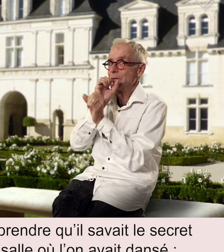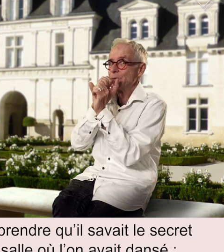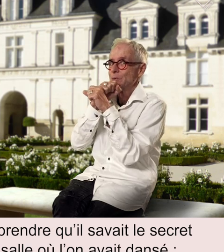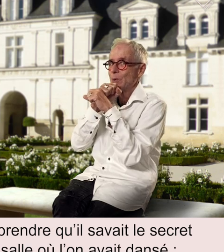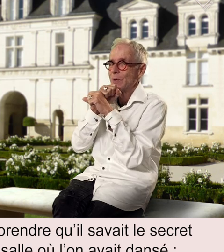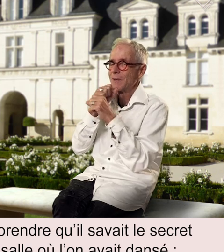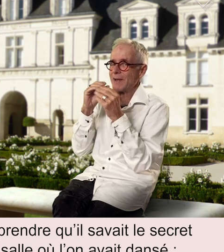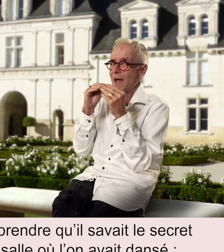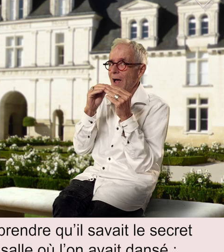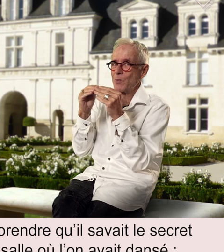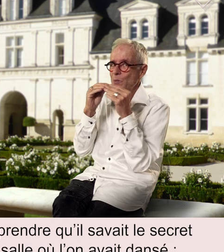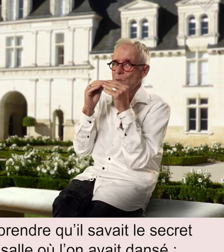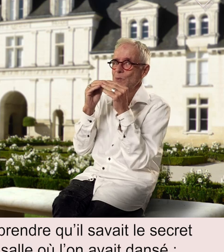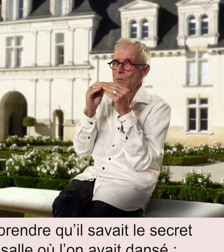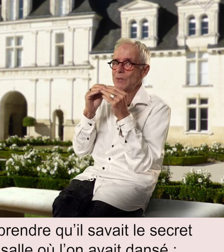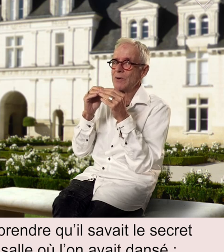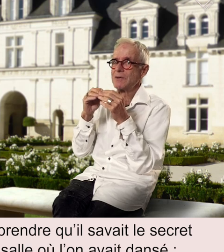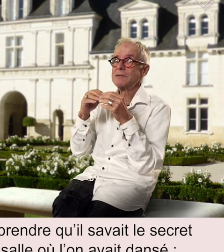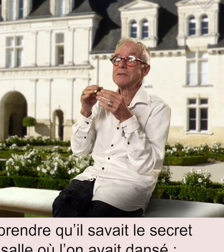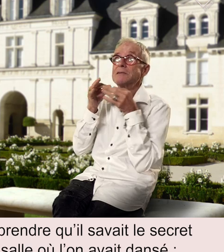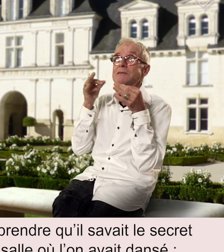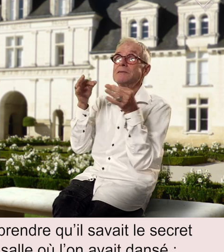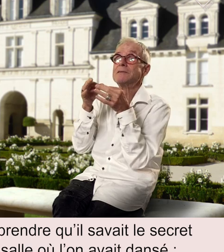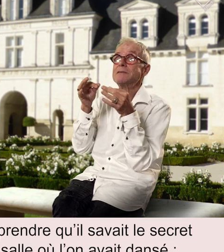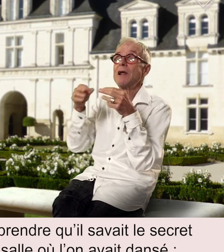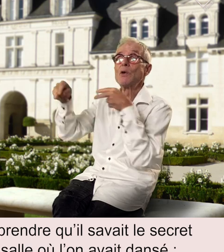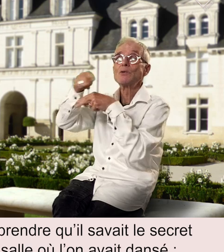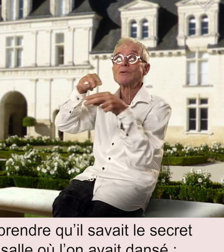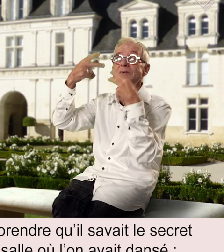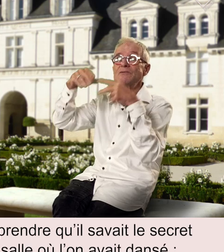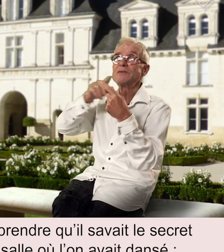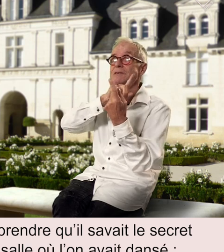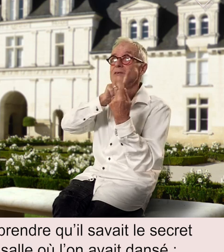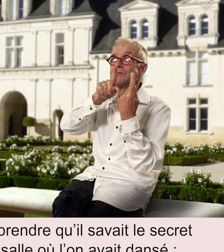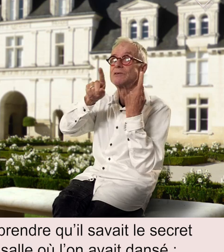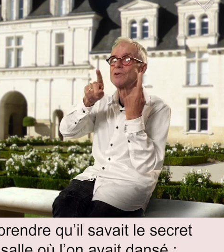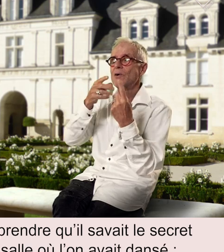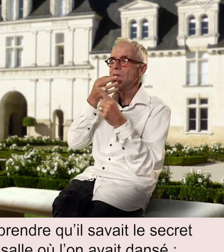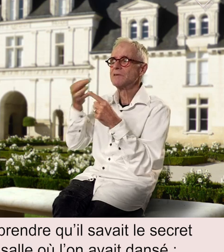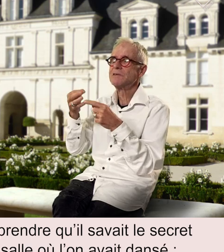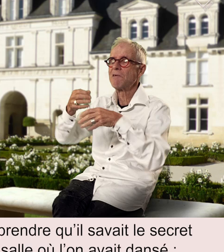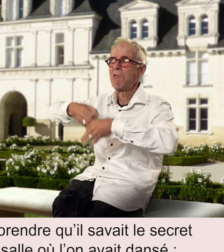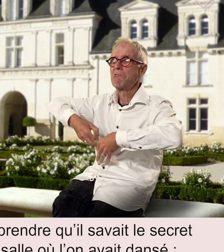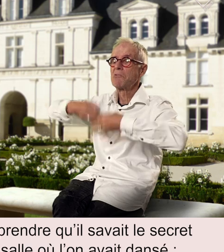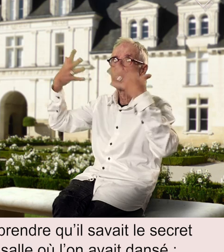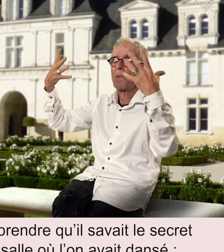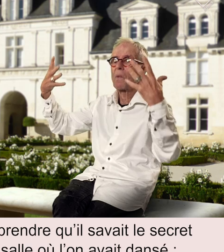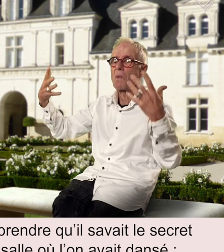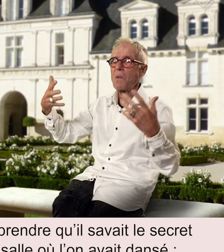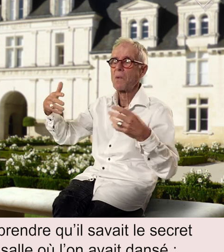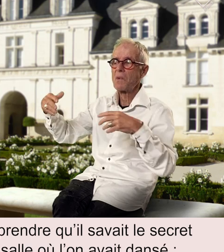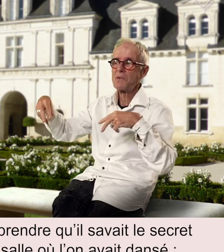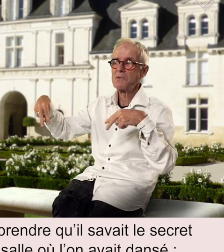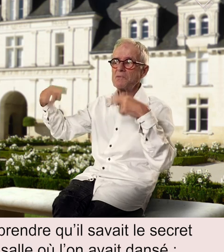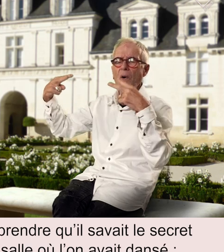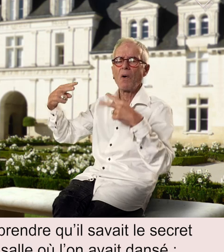et, l'abordant en sortant de la salle où l'on avait dansé, « C'est trop, lui dit-il, d'oser lever les yeux jusque